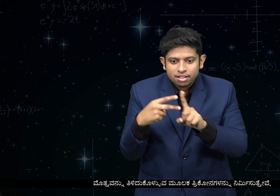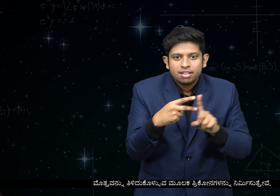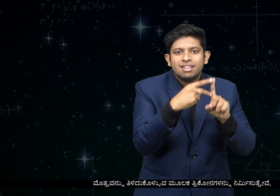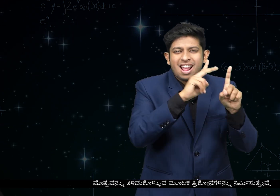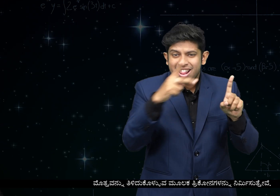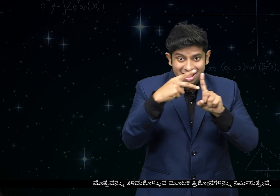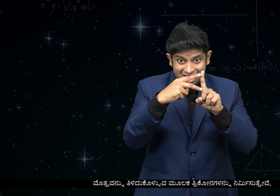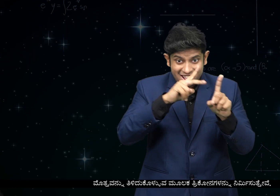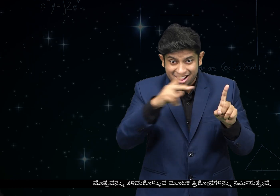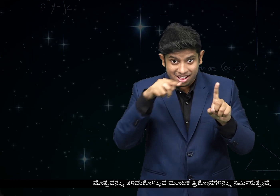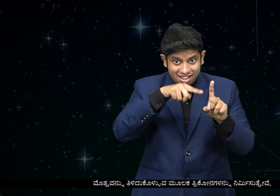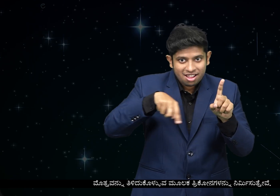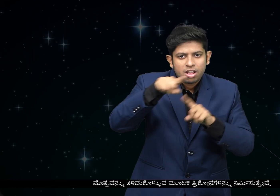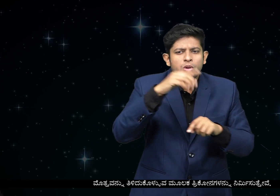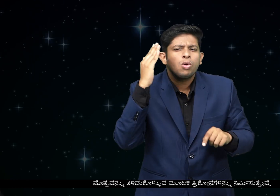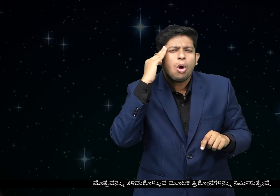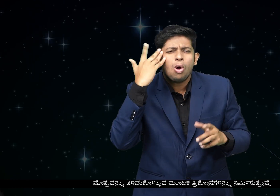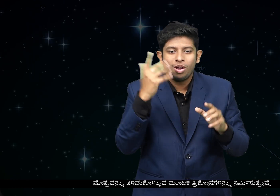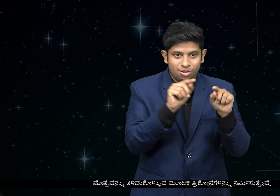ಮೂಲಕ ತ್ರಿಕೋನಗಳನ್ನು ನಿರ್ಮಿಸುತ್ತೇವೆ.